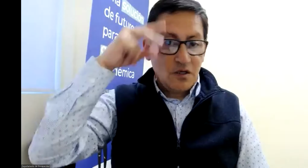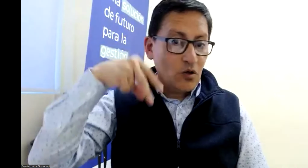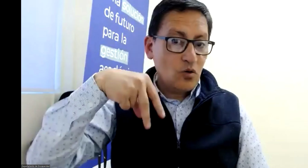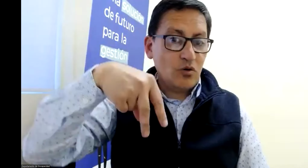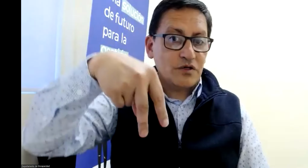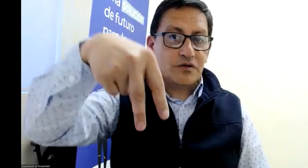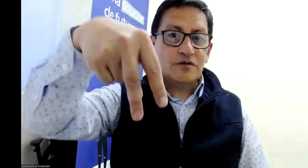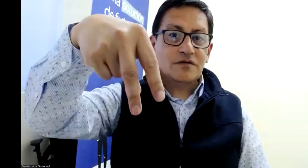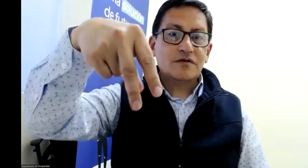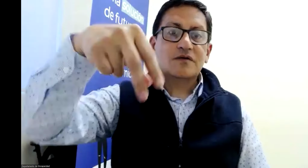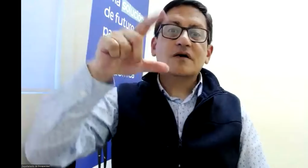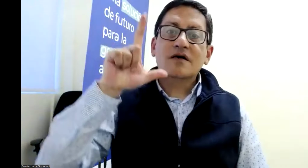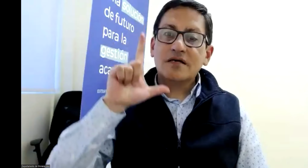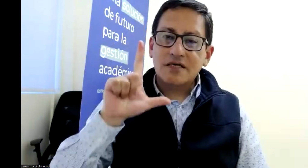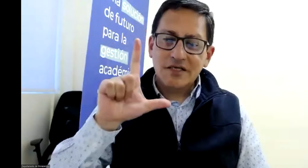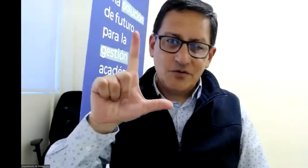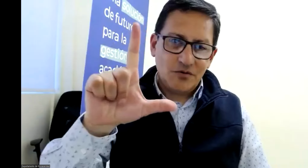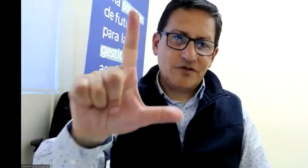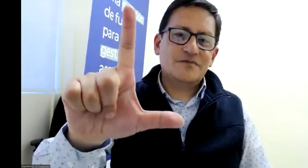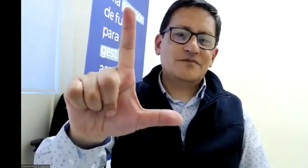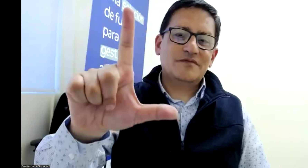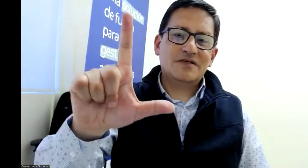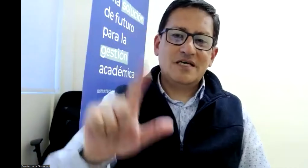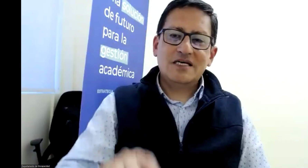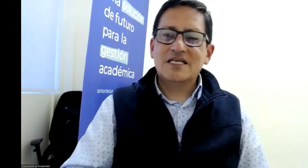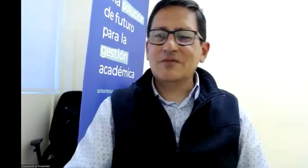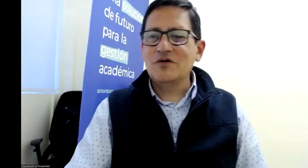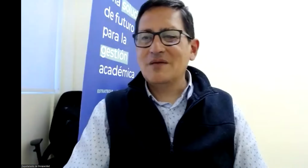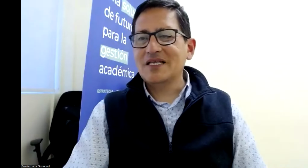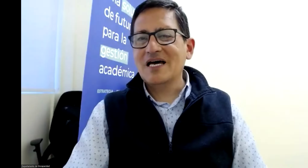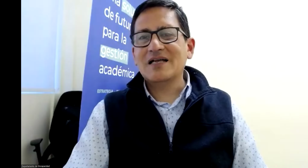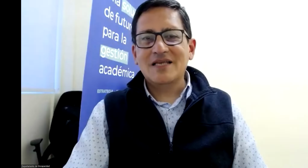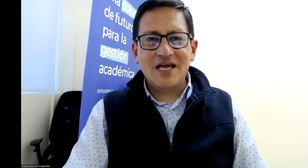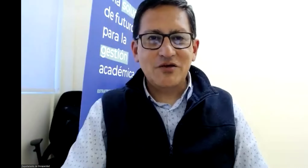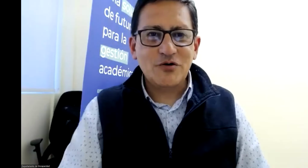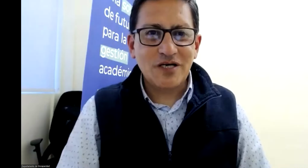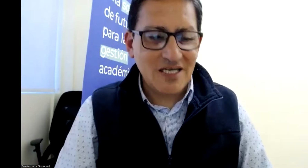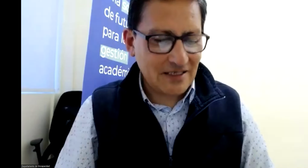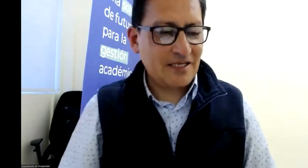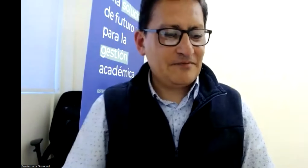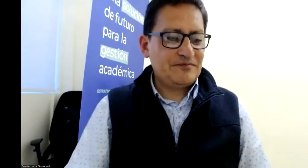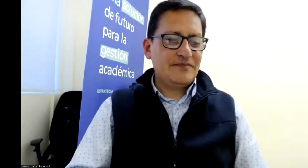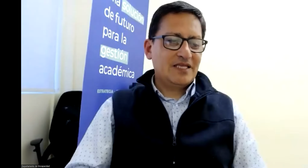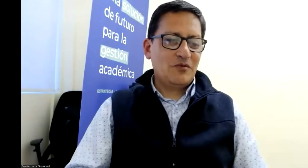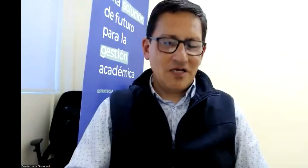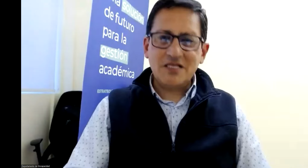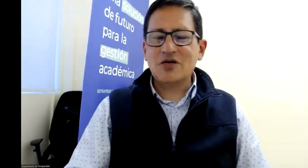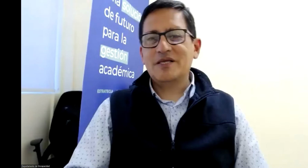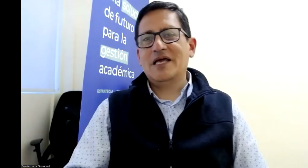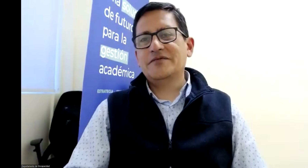junio y julio y ahí tenemos la mitad del año lista estamos listos con la mitad del